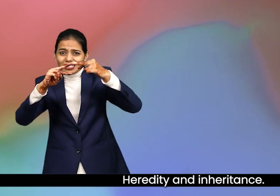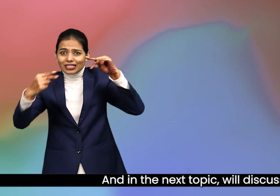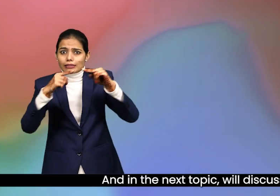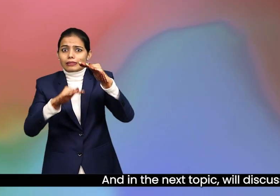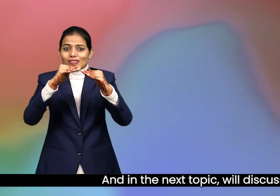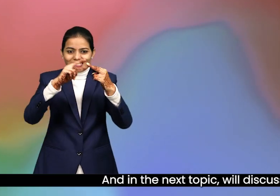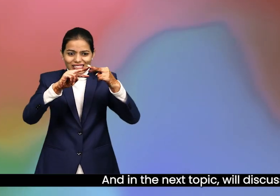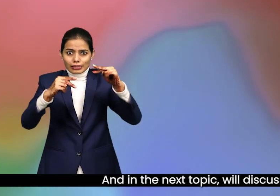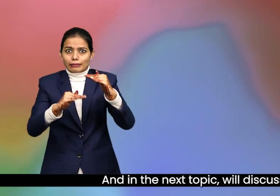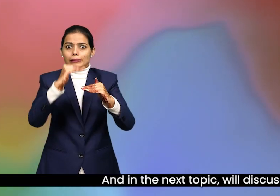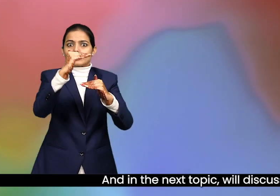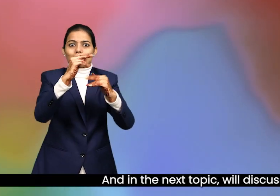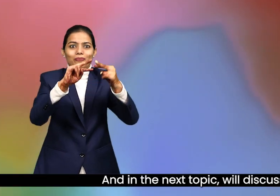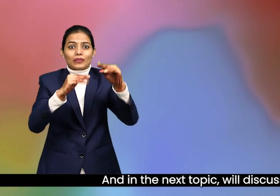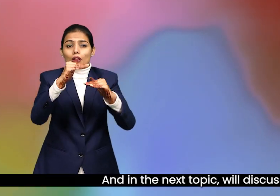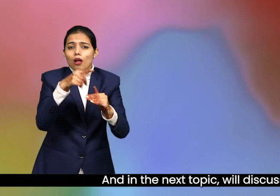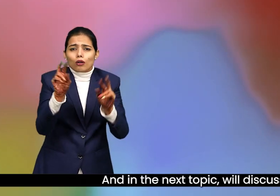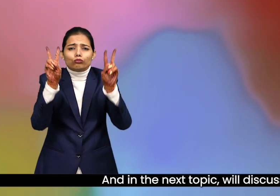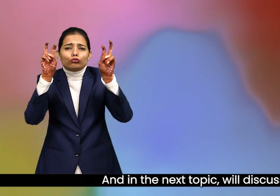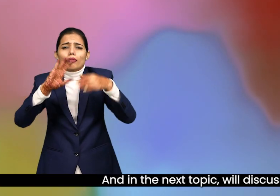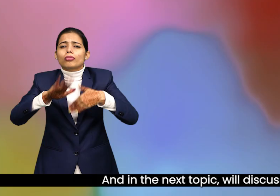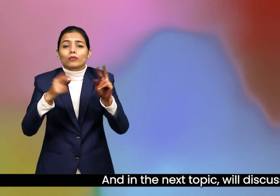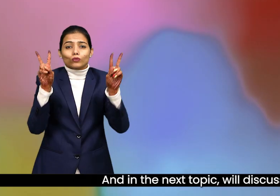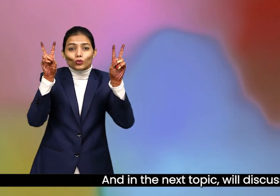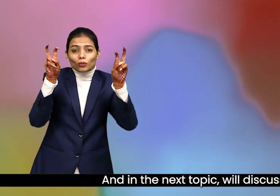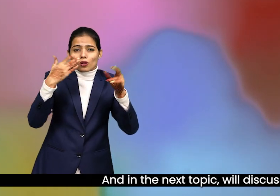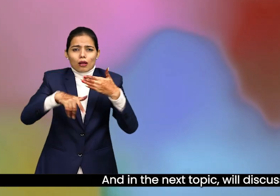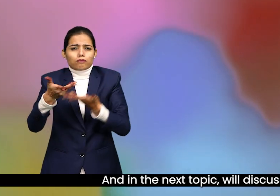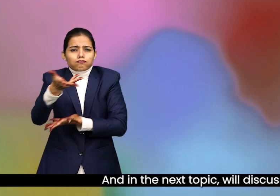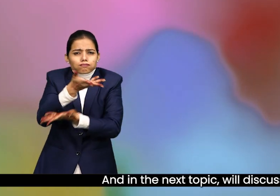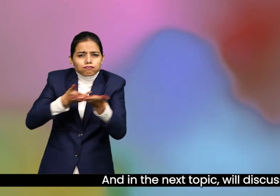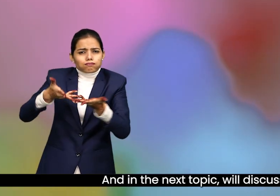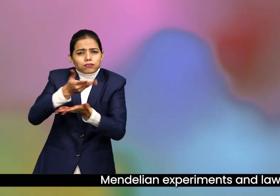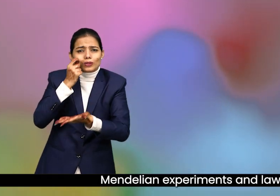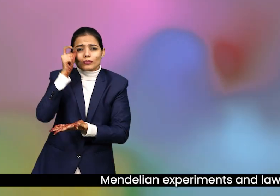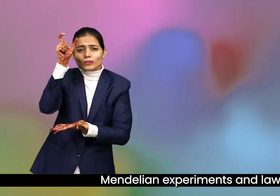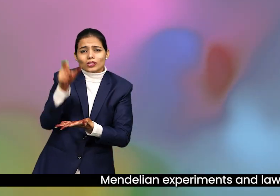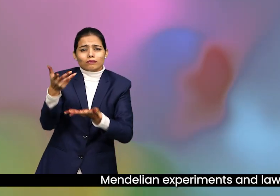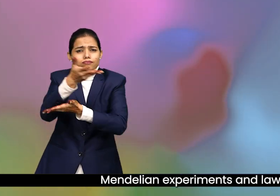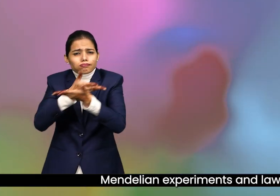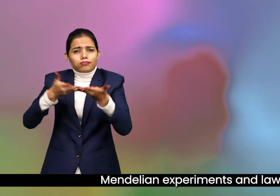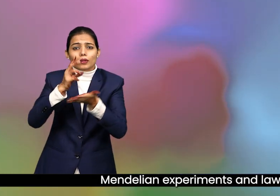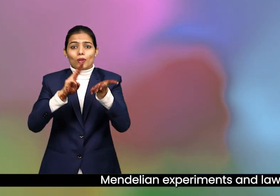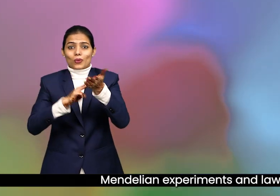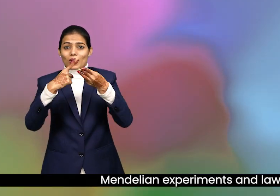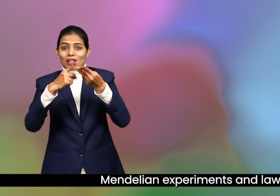And in அடுத்த the next தலைப்பில் topic, மெண்டலின் சோதனைகள் மற்றும் you will discuss Mendelian கோட்பாடுகளை பற்றி experiments and laws